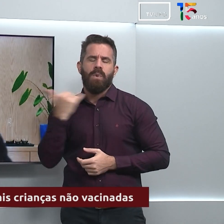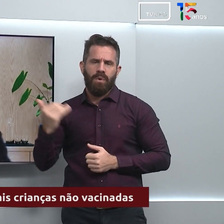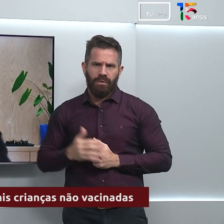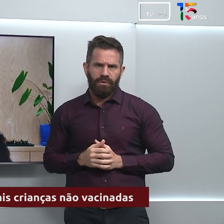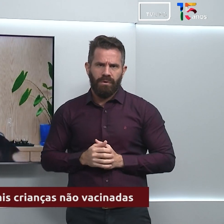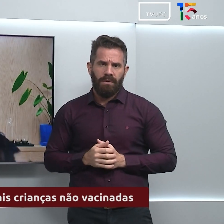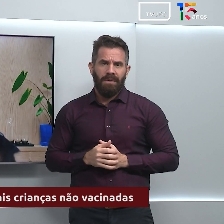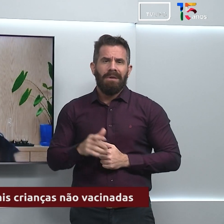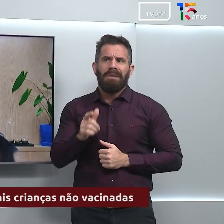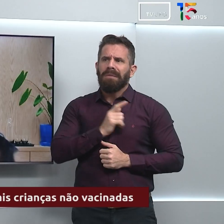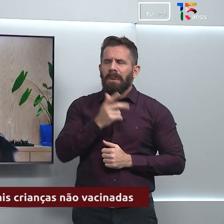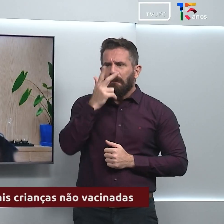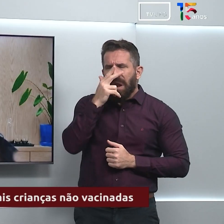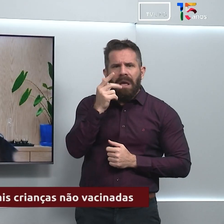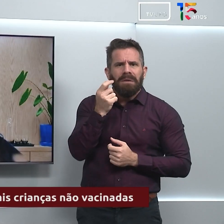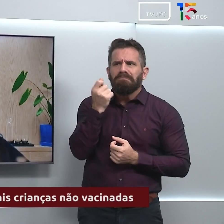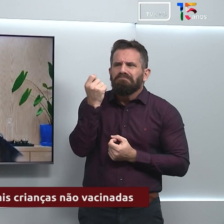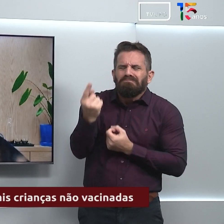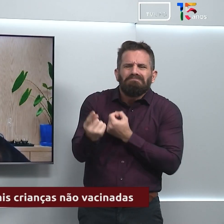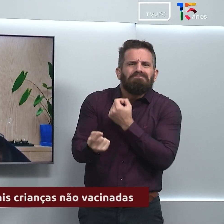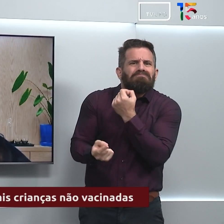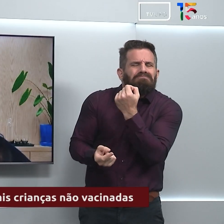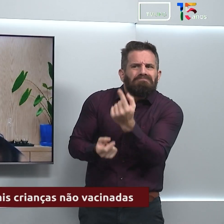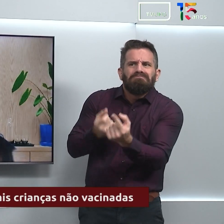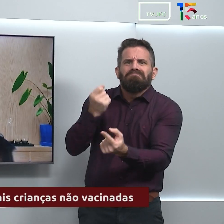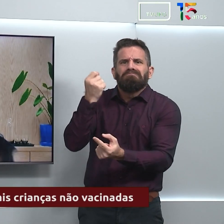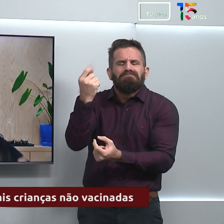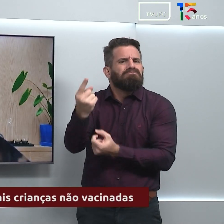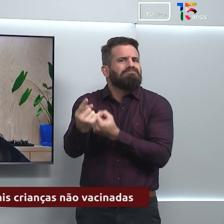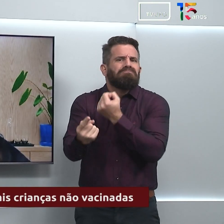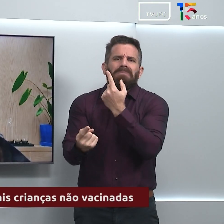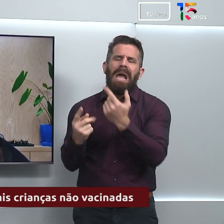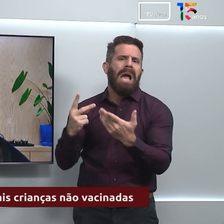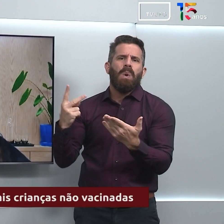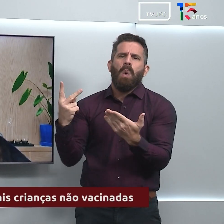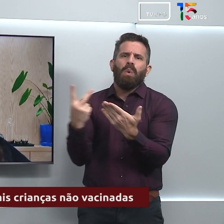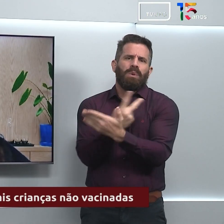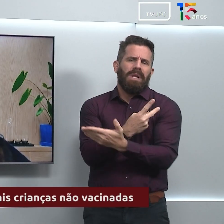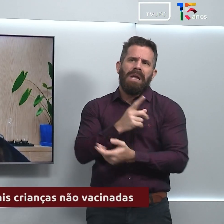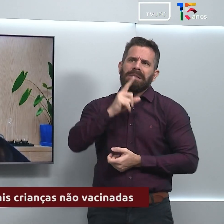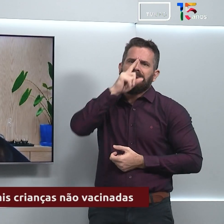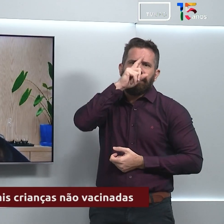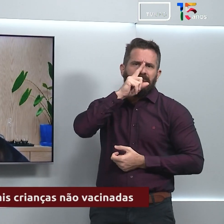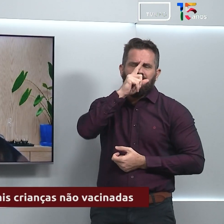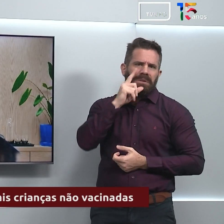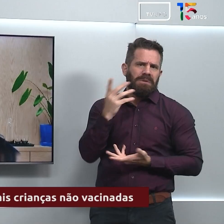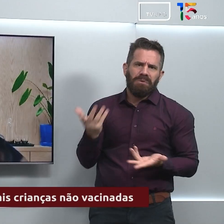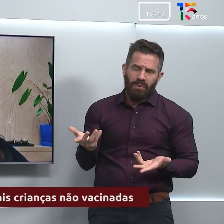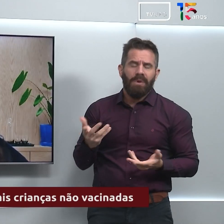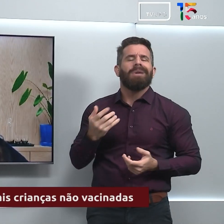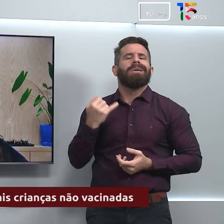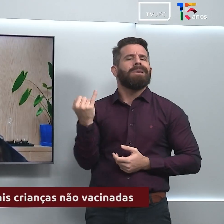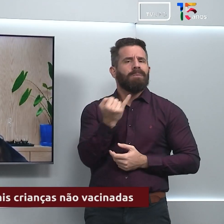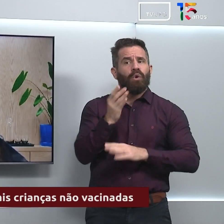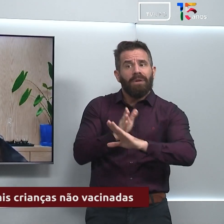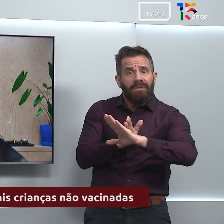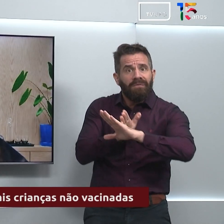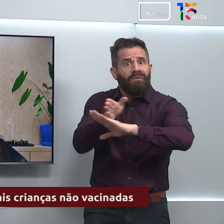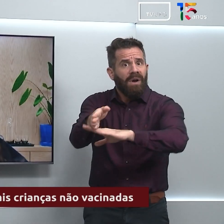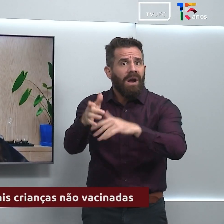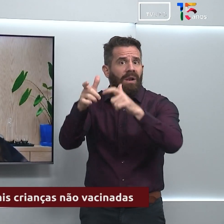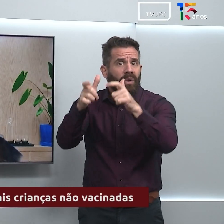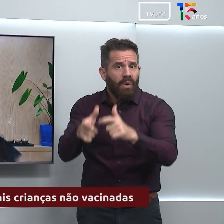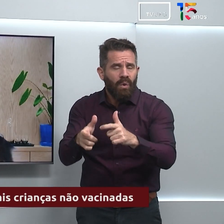vacinação, são mínimos esses eventos, né? Então, é importante comparecer e fazer essa triagem. Quando